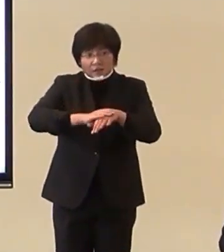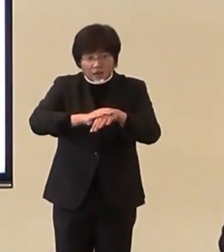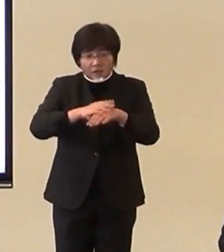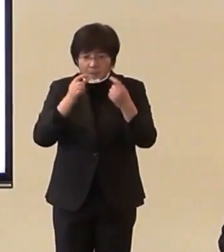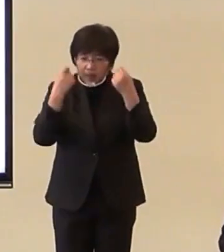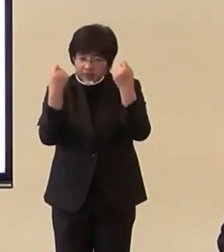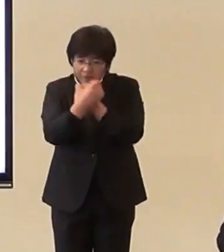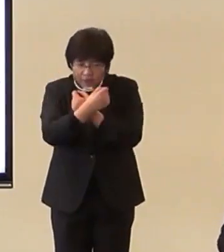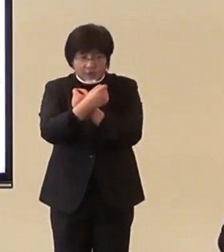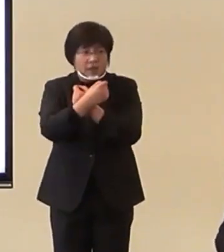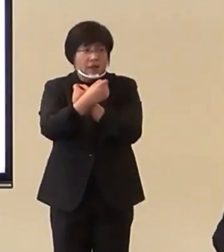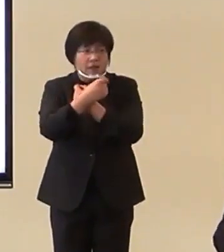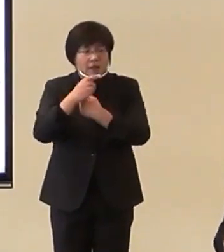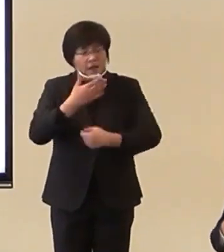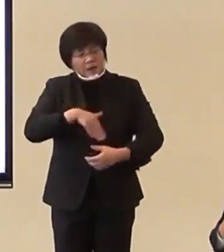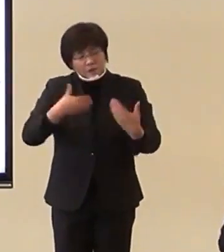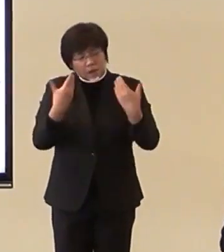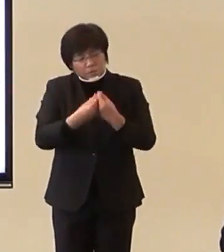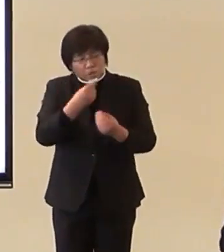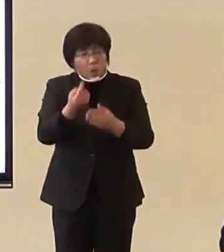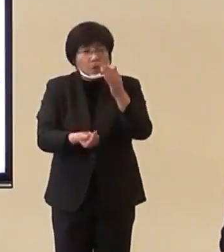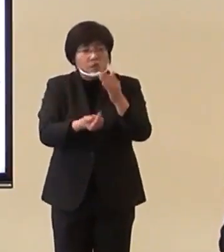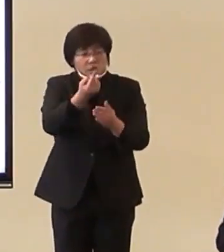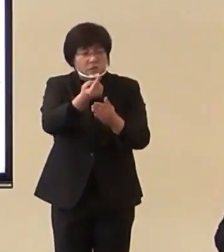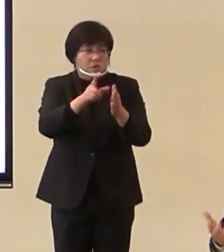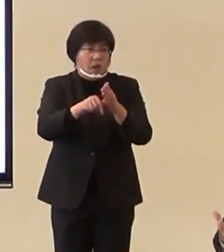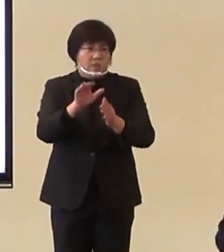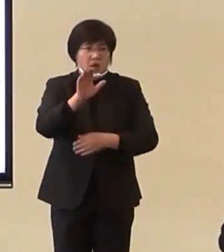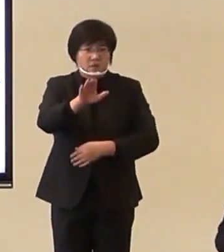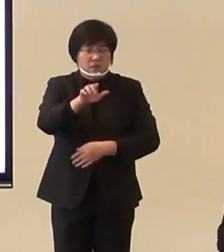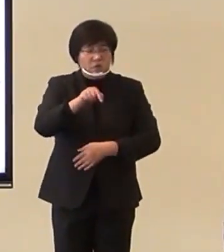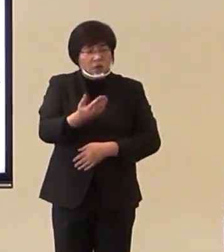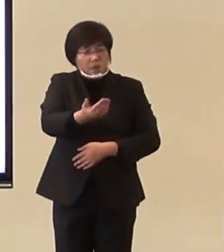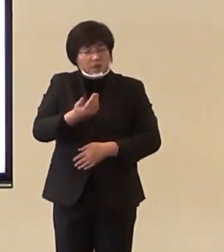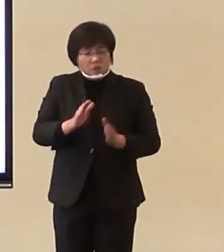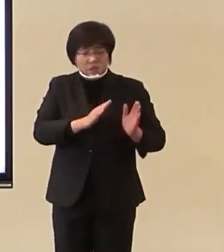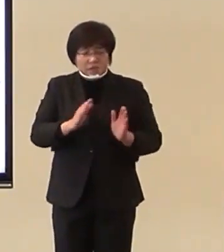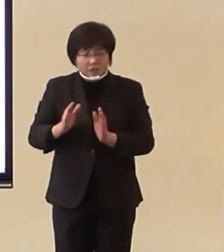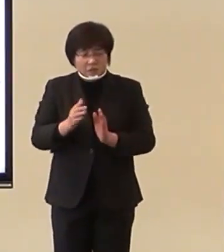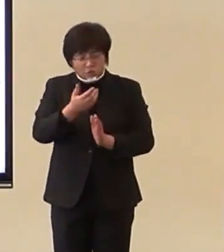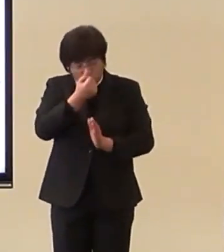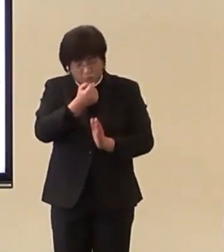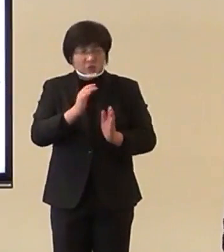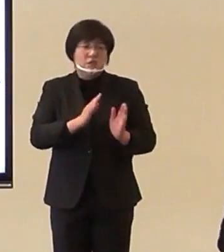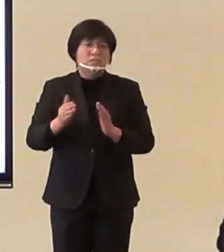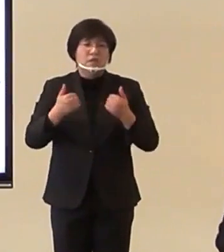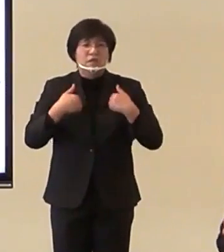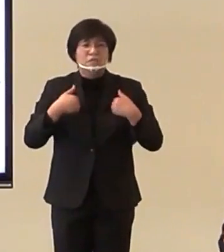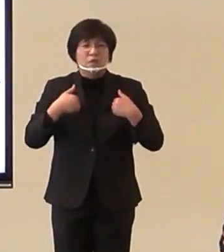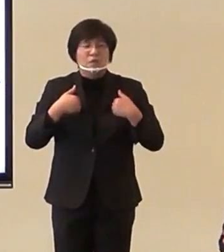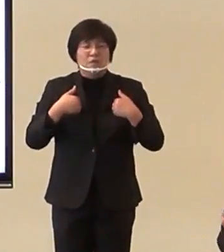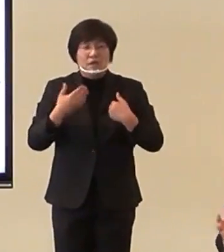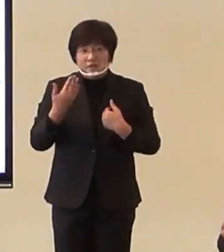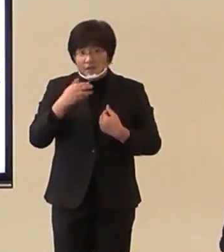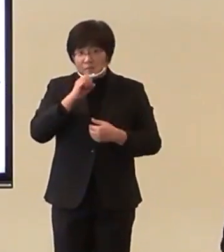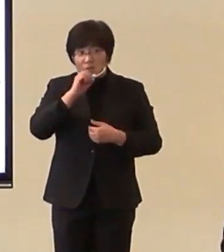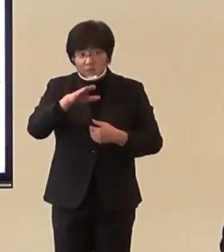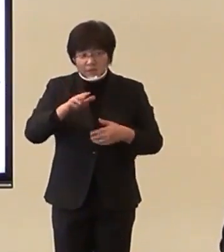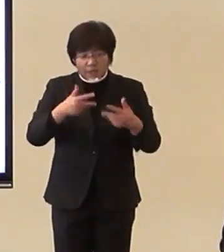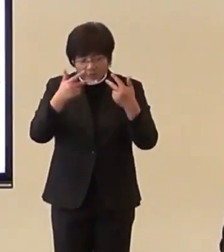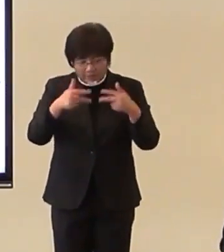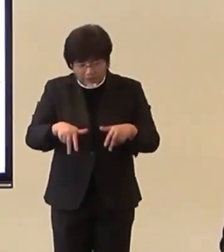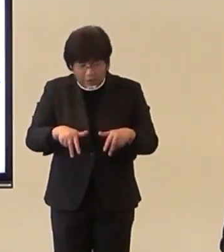例が多いんです。でここをなんとか準備によってきちっとしなきゃいけないっていうんで、さっき言った仕組みを作ってやら